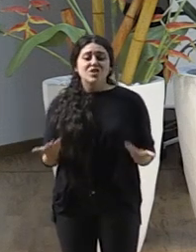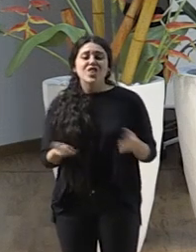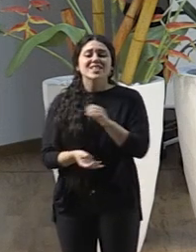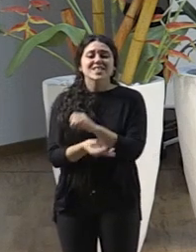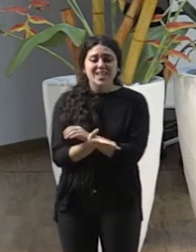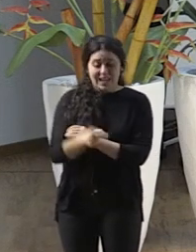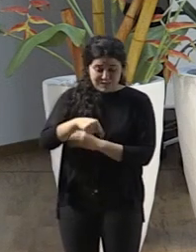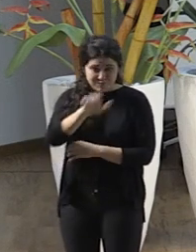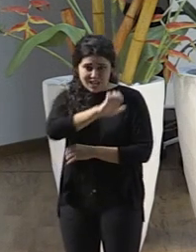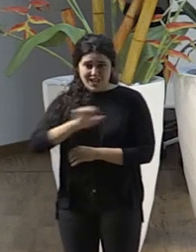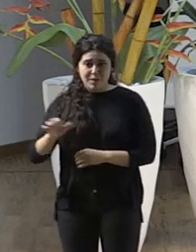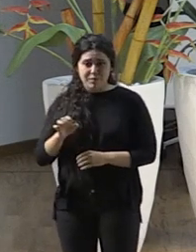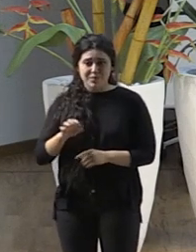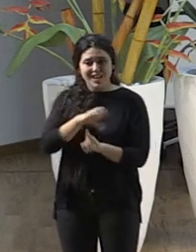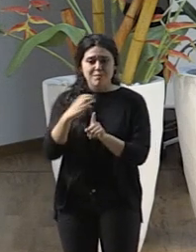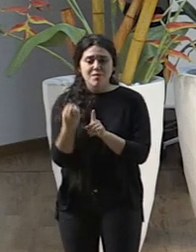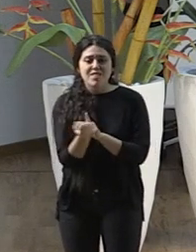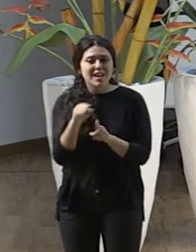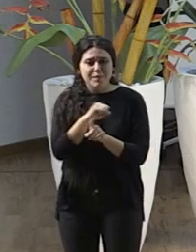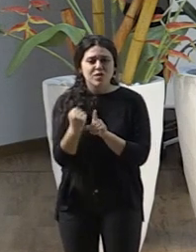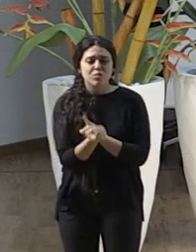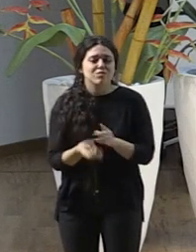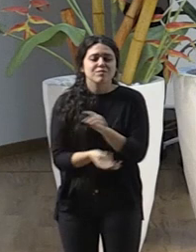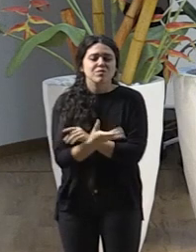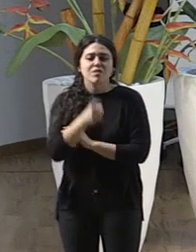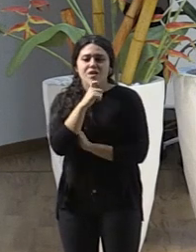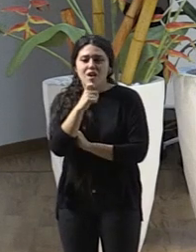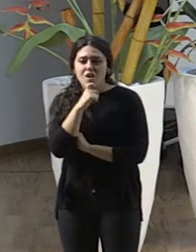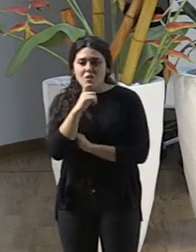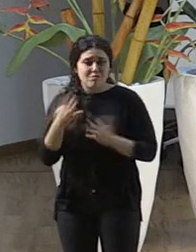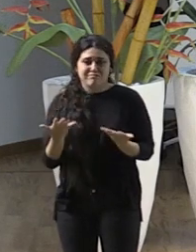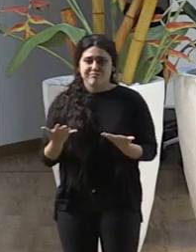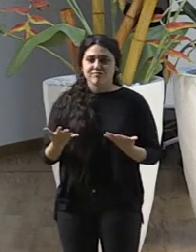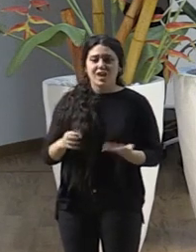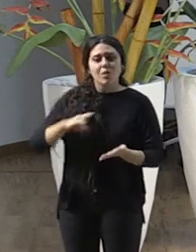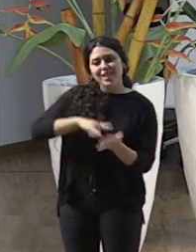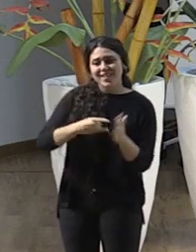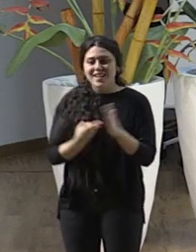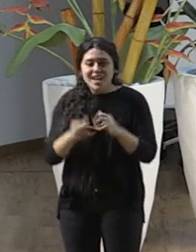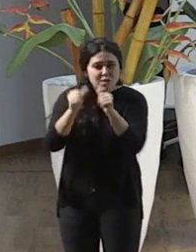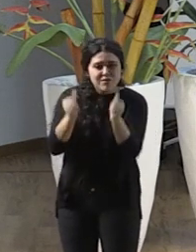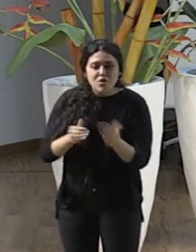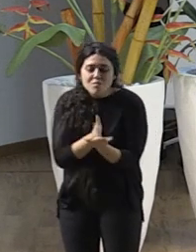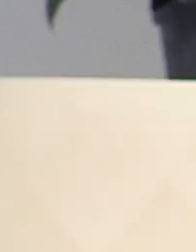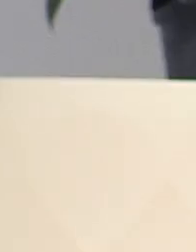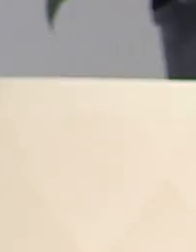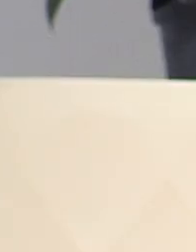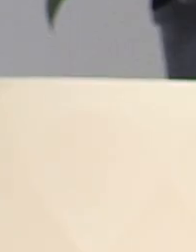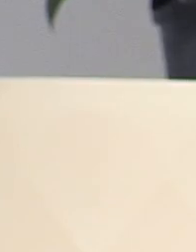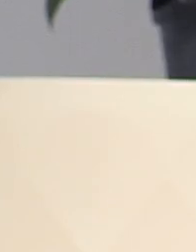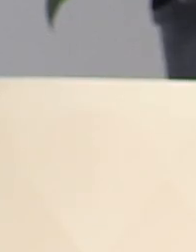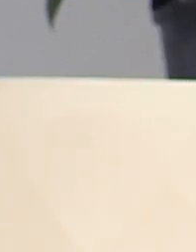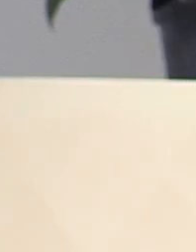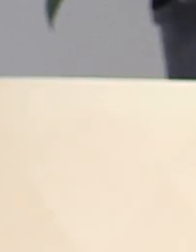en el caso de Europa la animación sociocultural como una estrategia, un mecanismo, una modalidad, una forma de acción